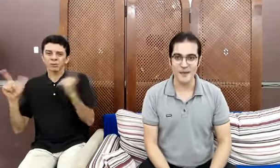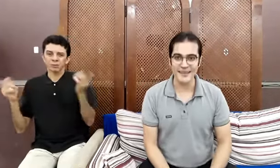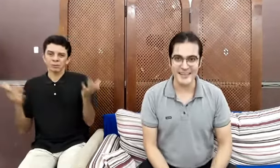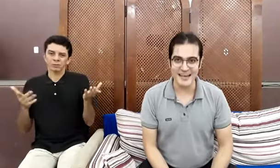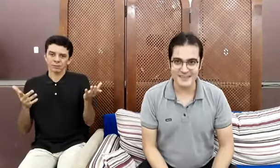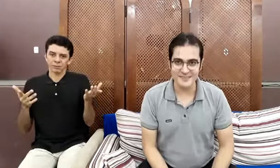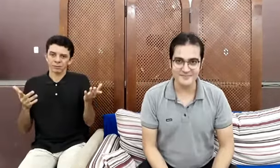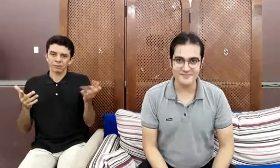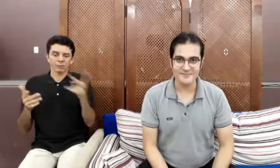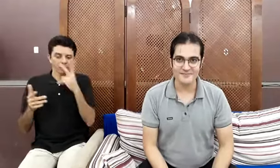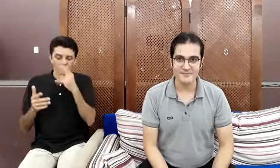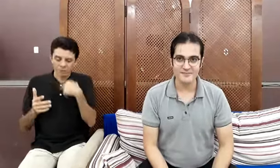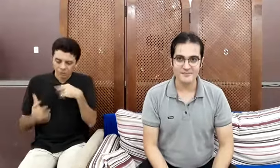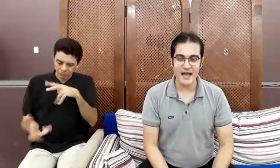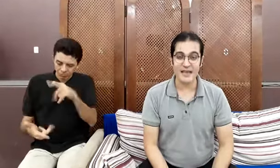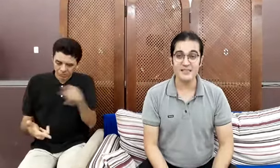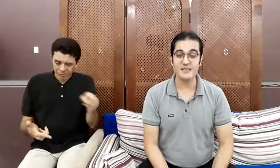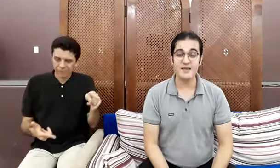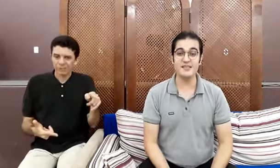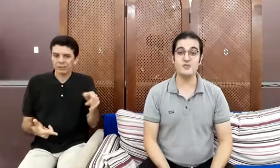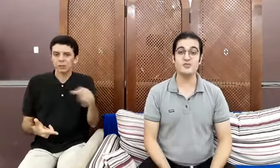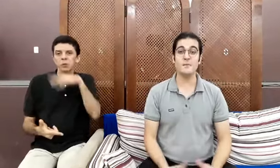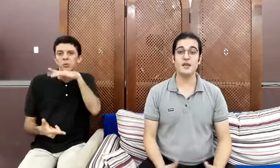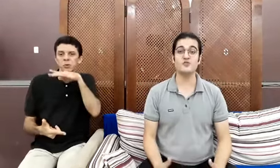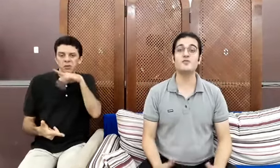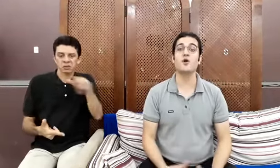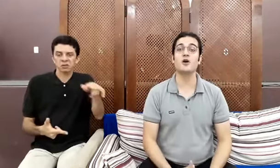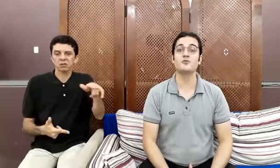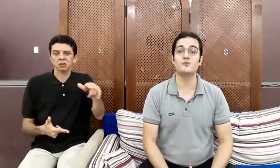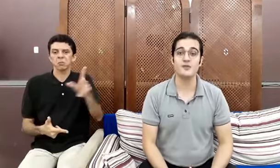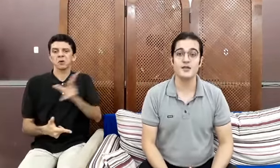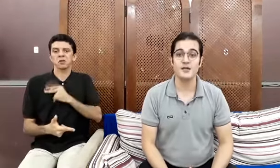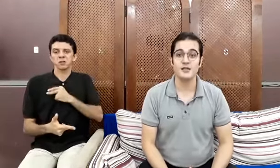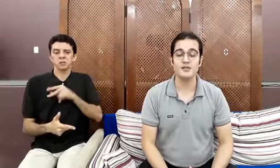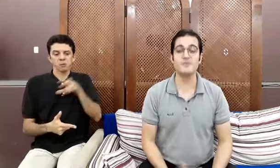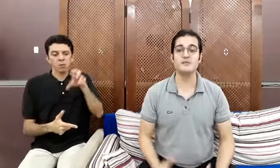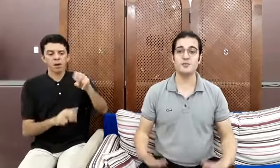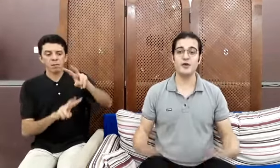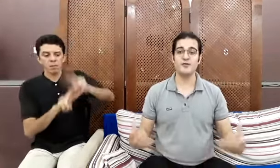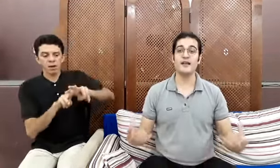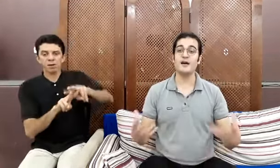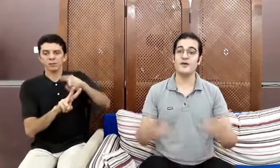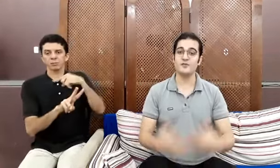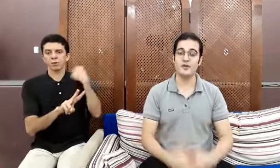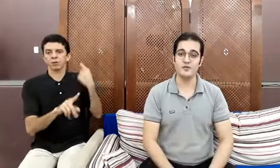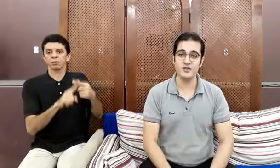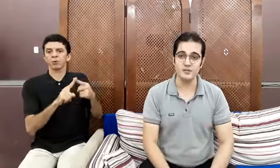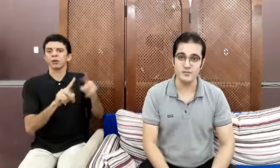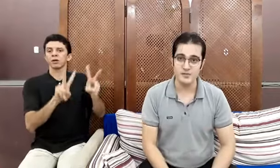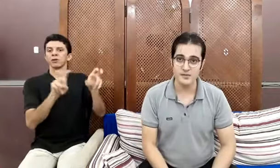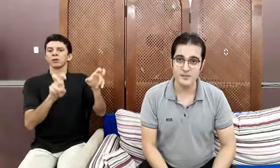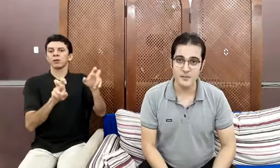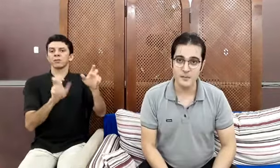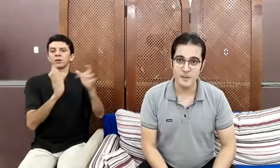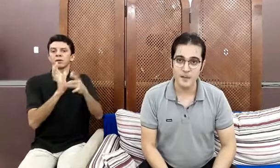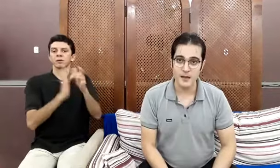da humanidade, aqueles que mereciam ser presos e mortos, simplesmente porque falaram a respeito de